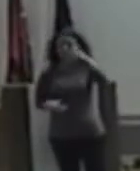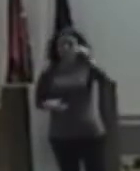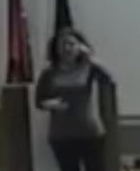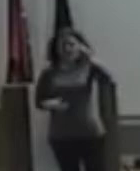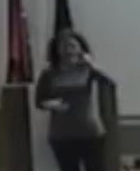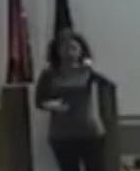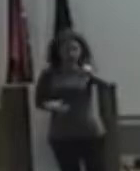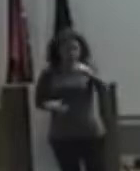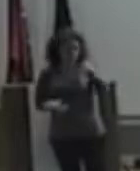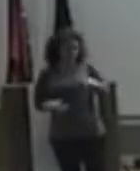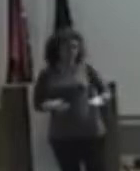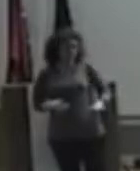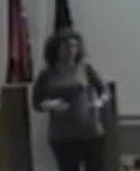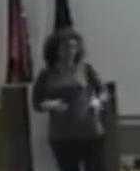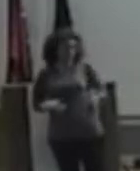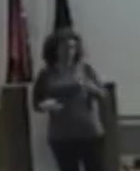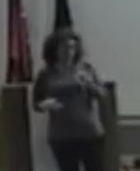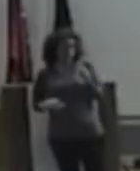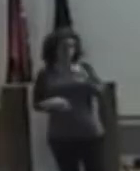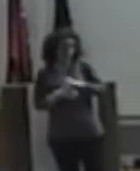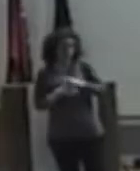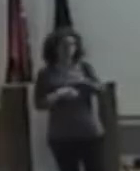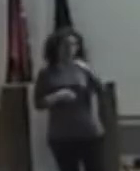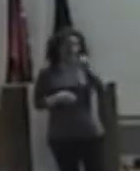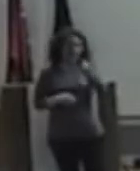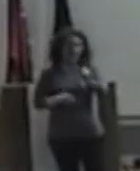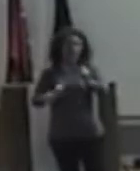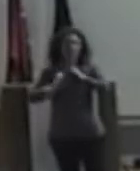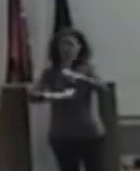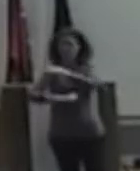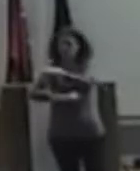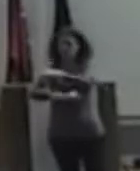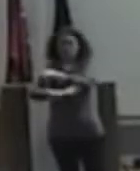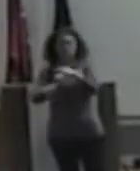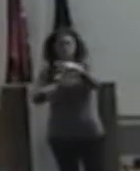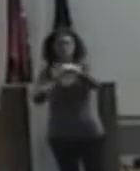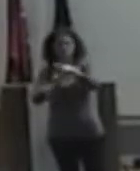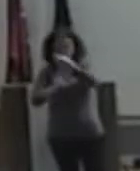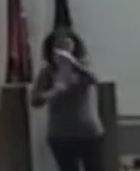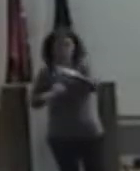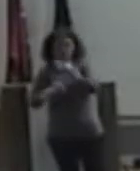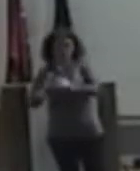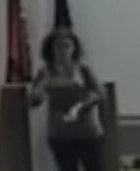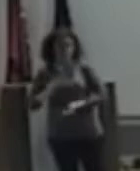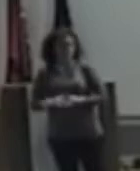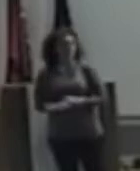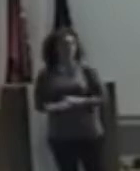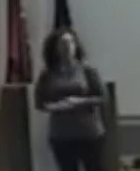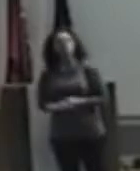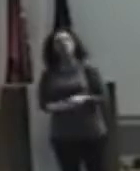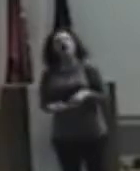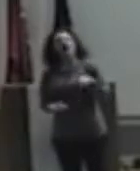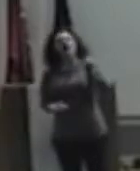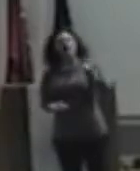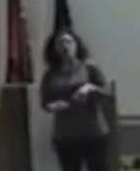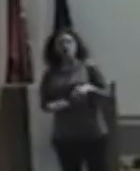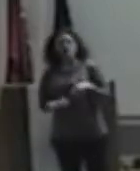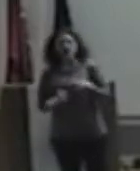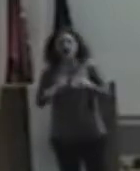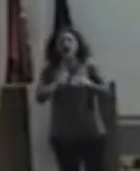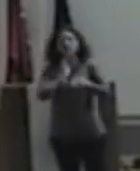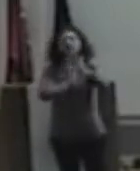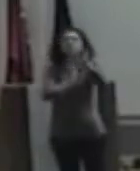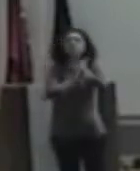en esta edad, pues nos puede dar también lecturas erróneas. Lo que comentábamos antes, de considerar cifra, flecha y